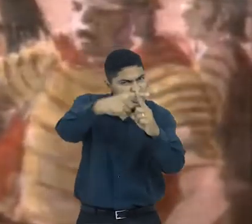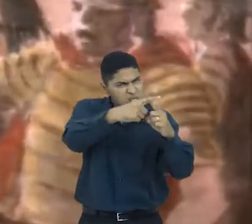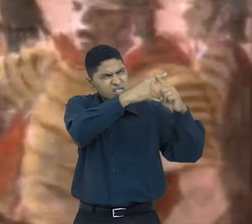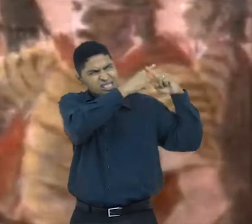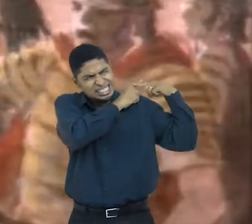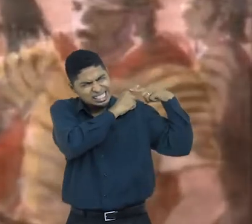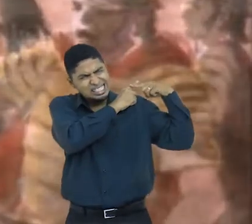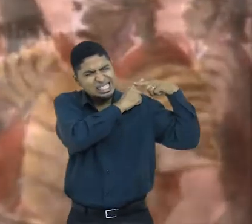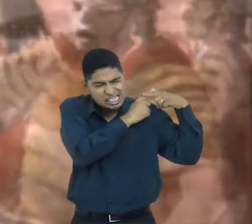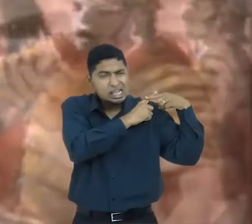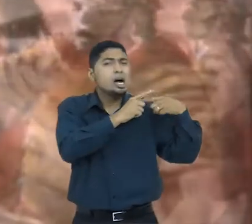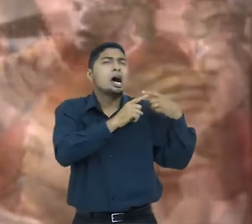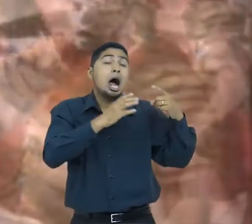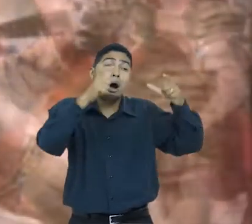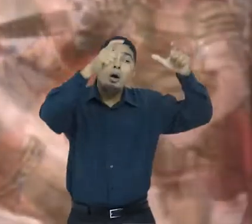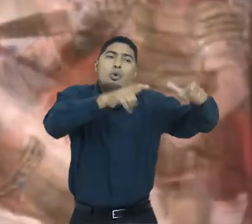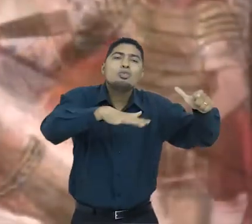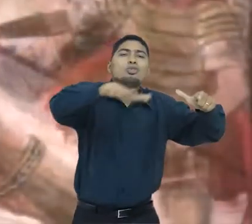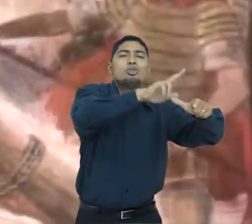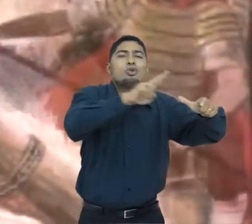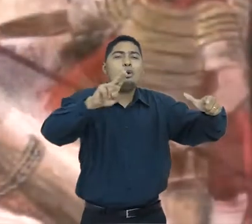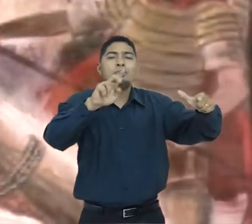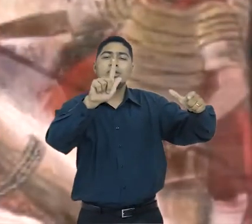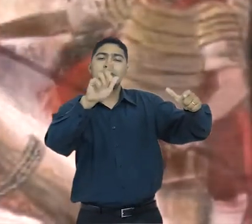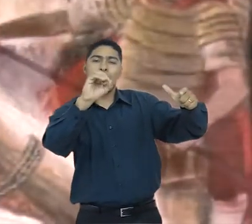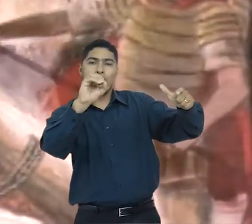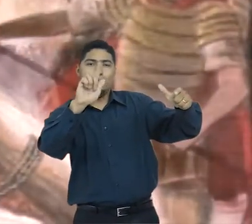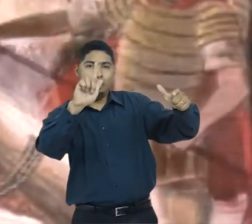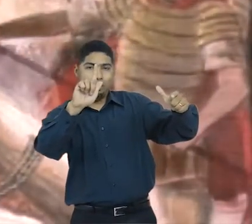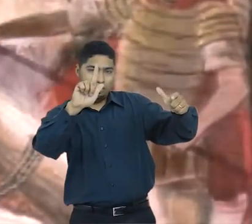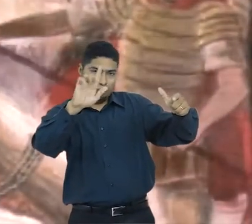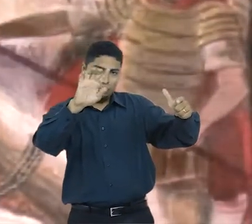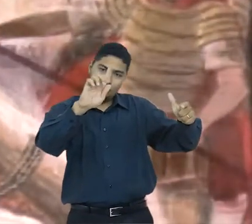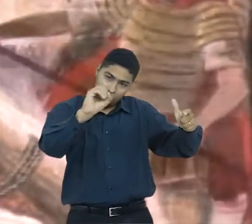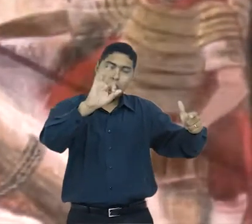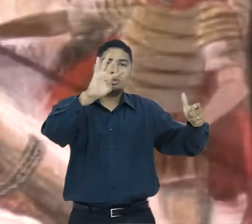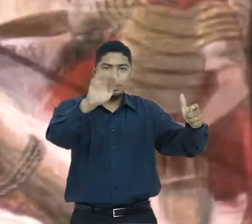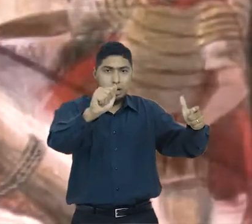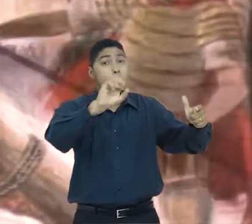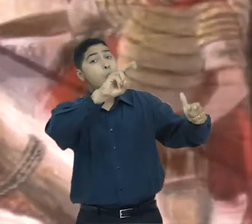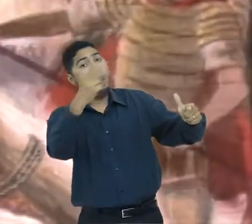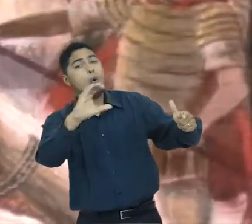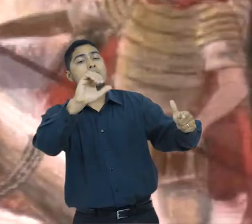Jesus carregar uma cruz até o lugar chamado Calvário, também conhecido como Gólgota, ou lugar da